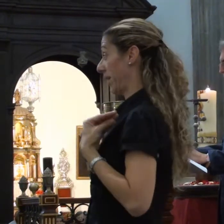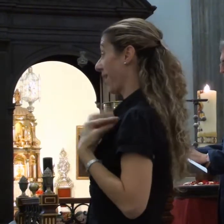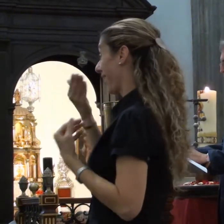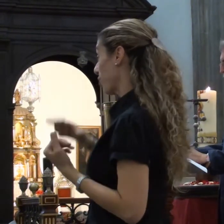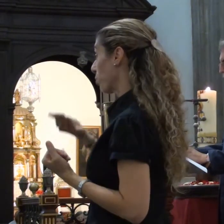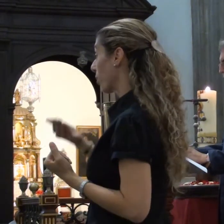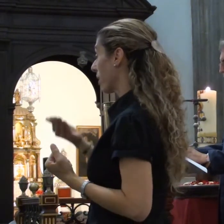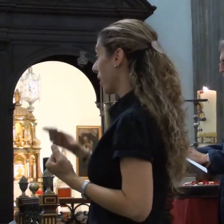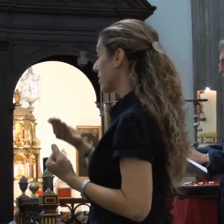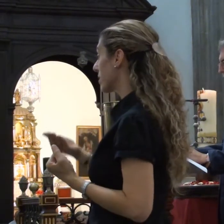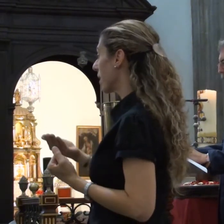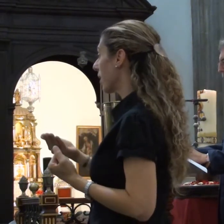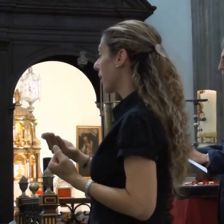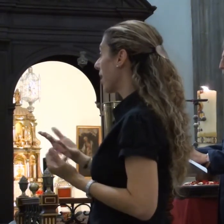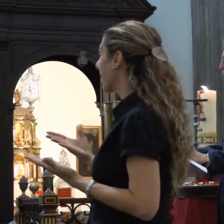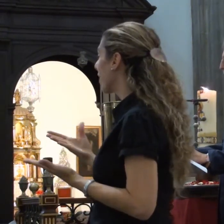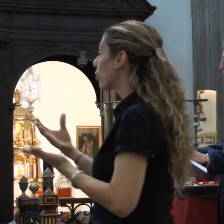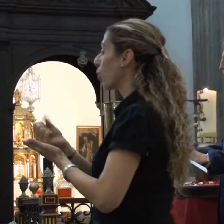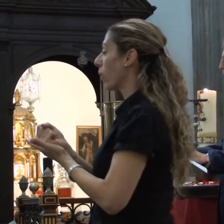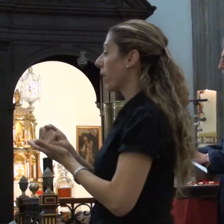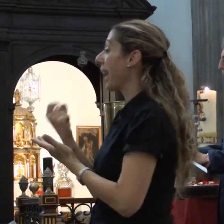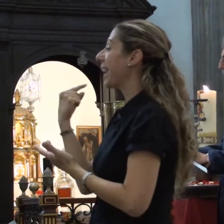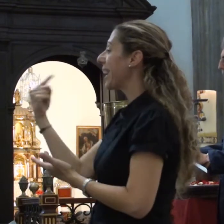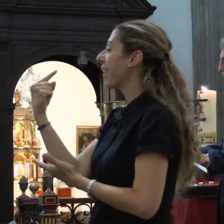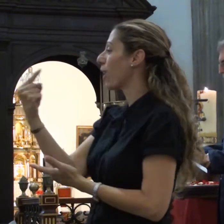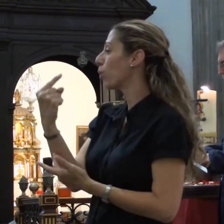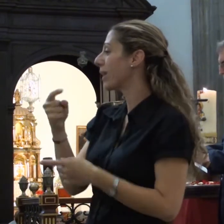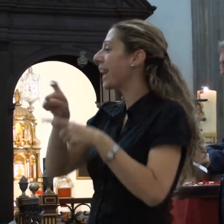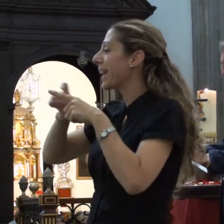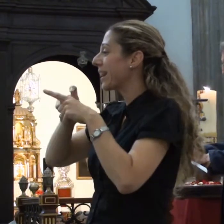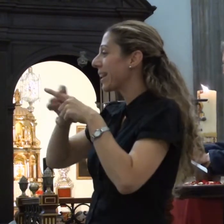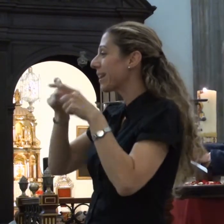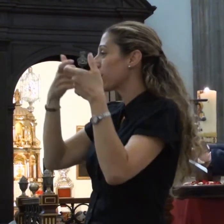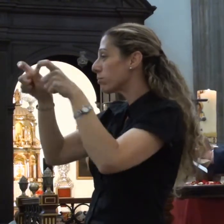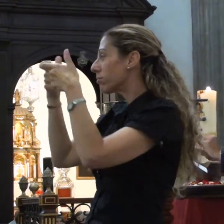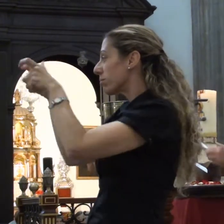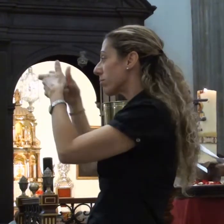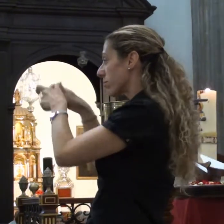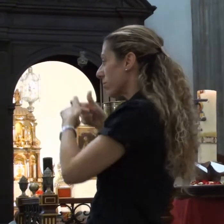importancia de toda y cada una de nuestra realidades especiales